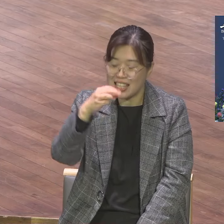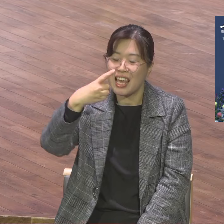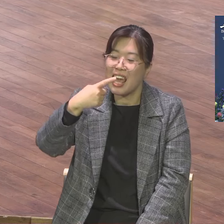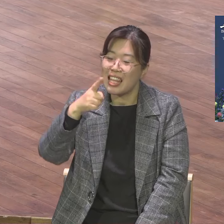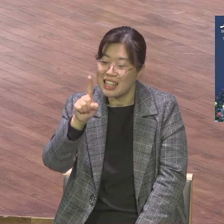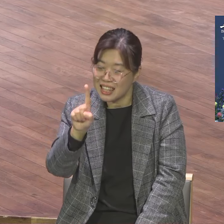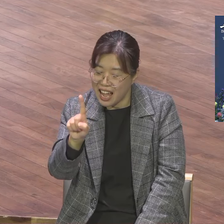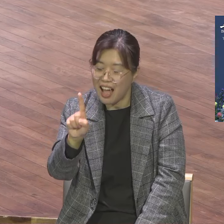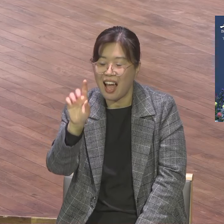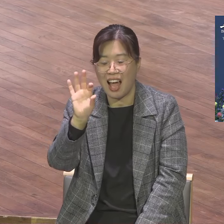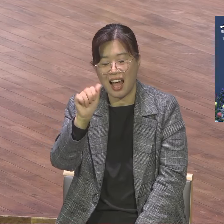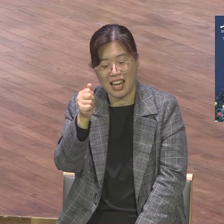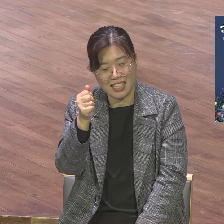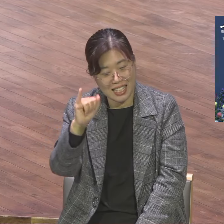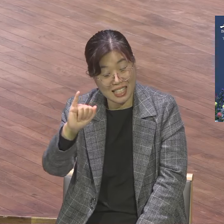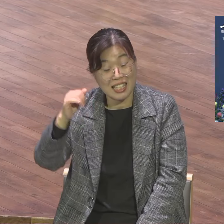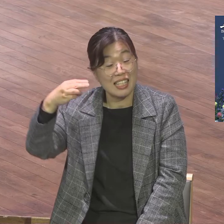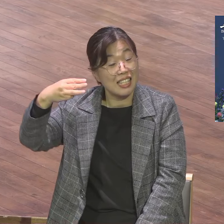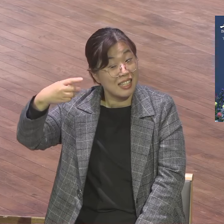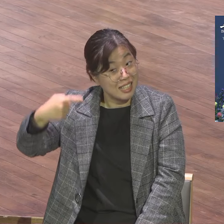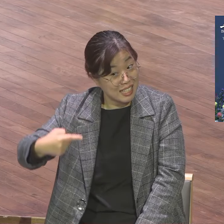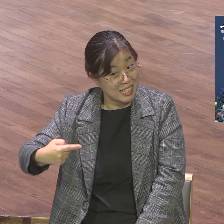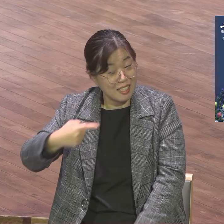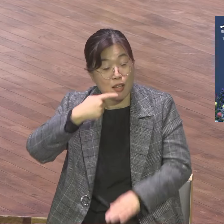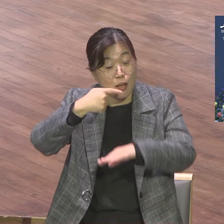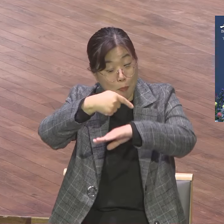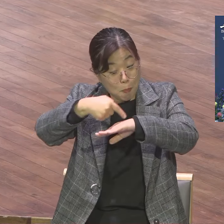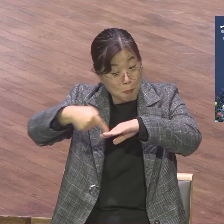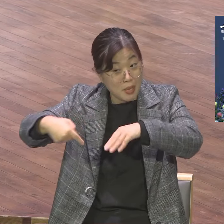파괴됐어요. 그리고 대략